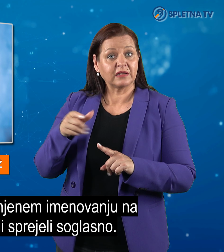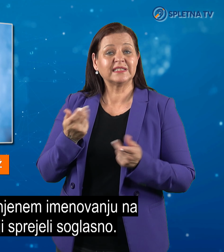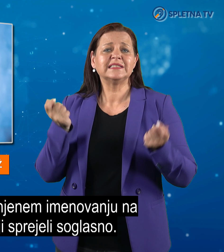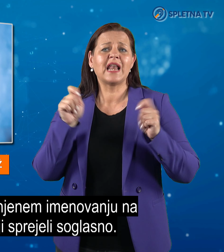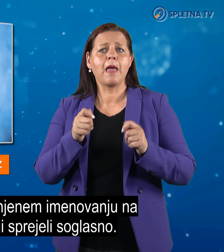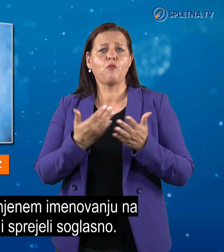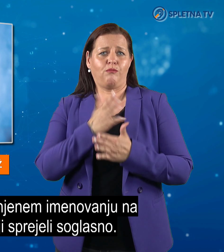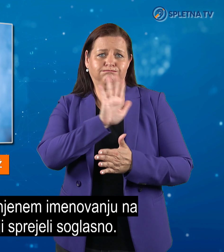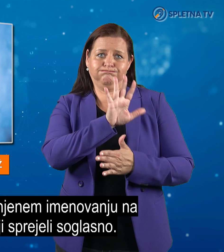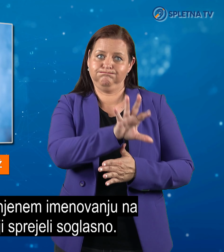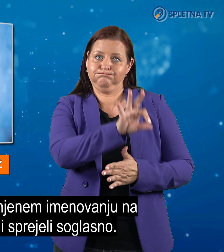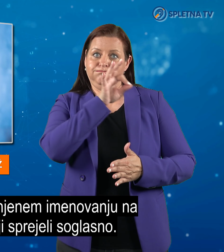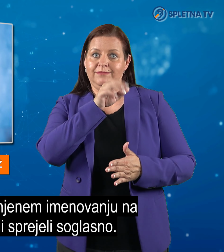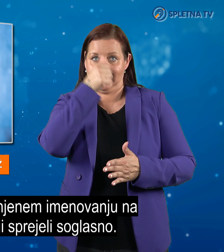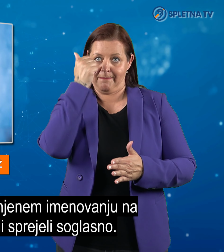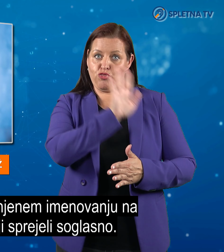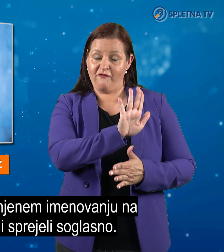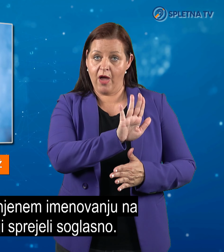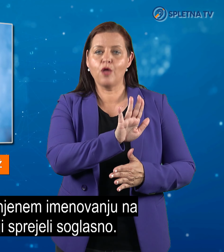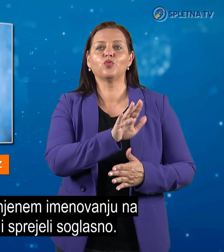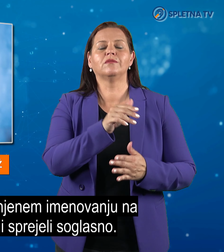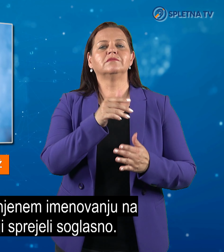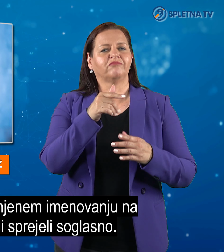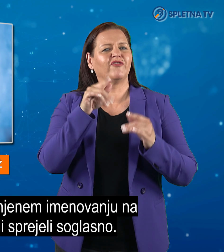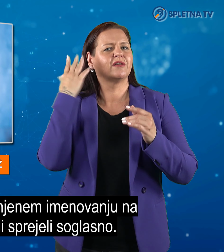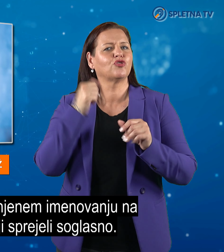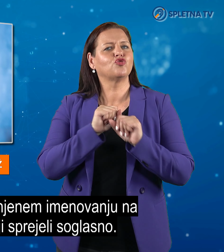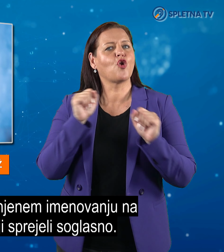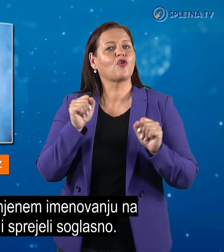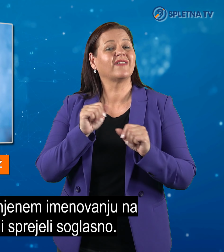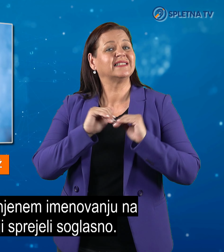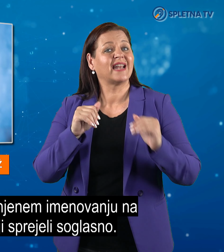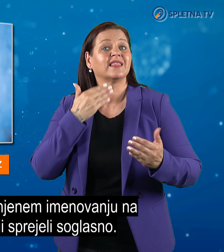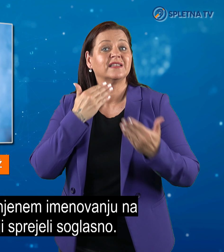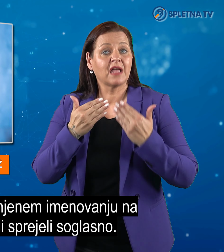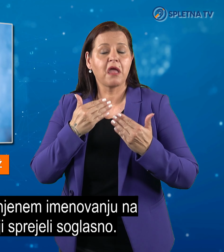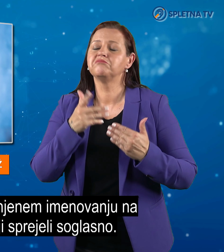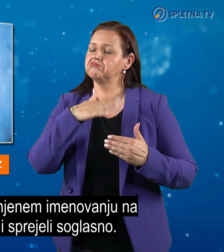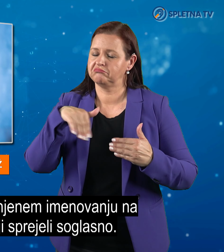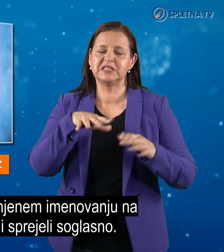Poslanci so sklep o njenem imenovanju na torkovi izredni seji sprejeli soglasno.